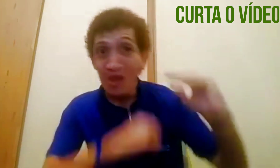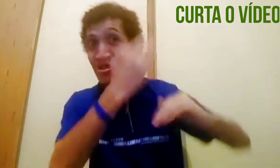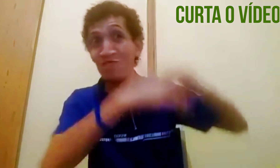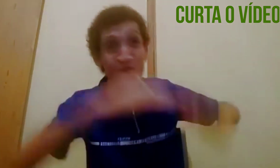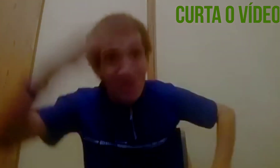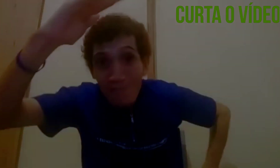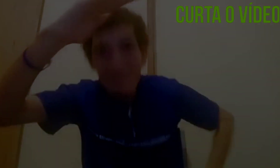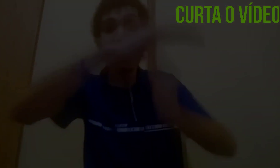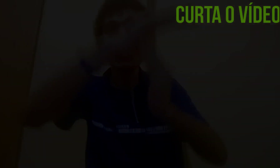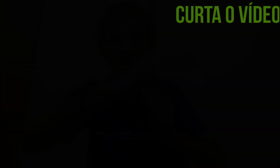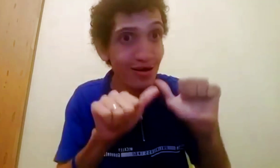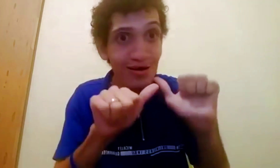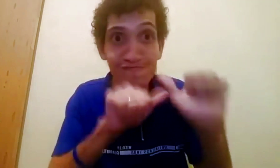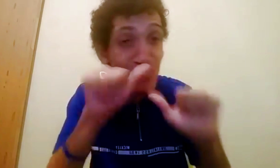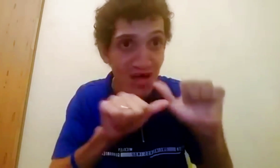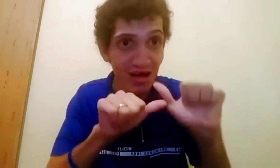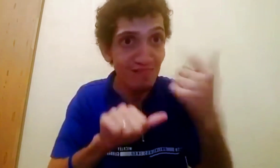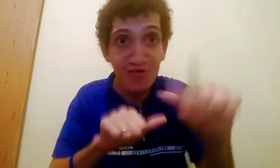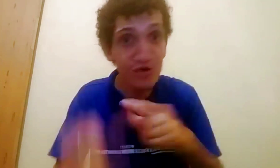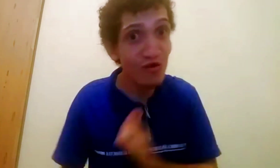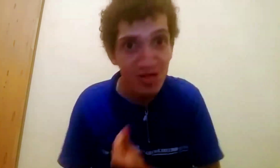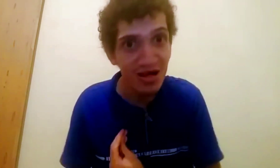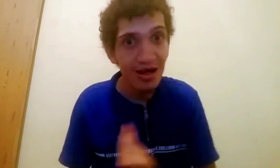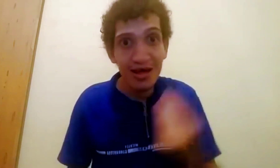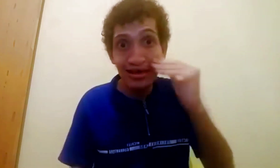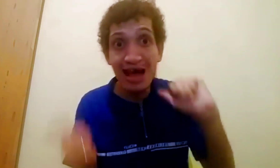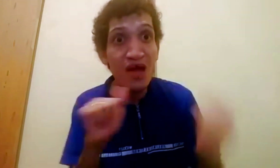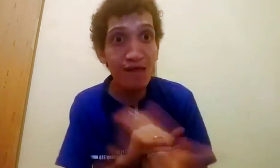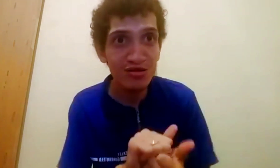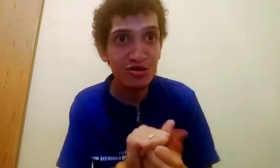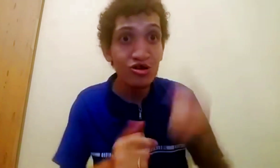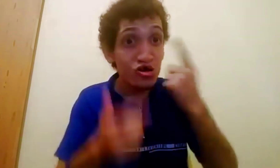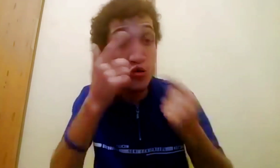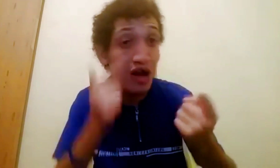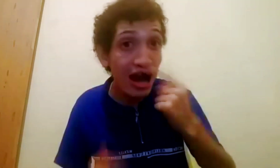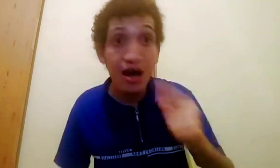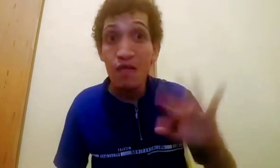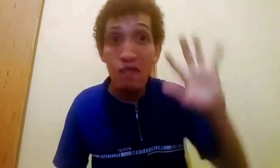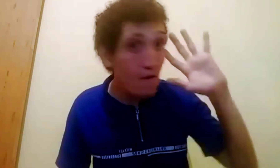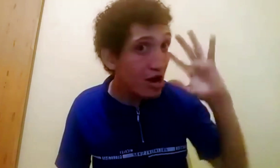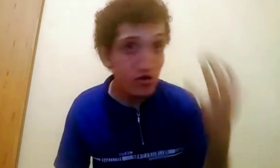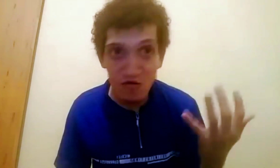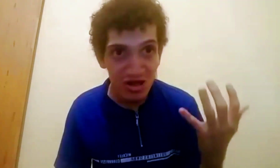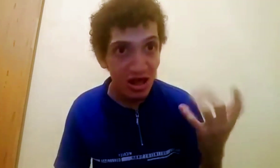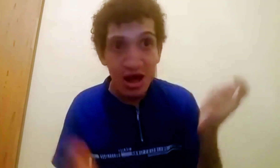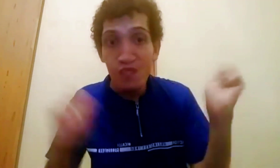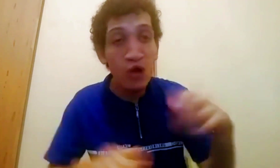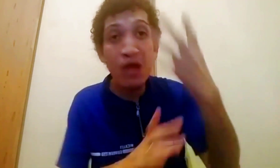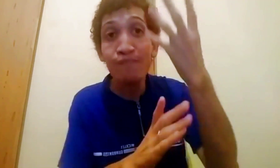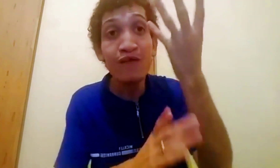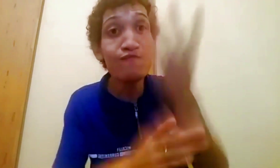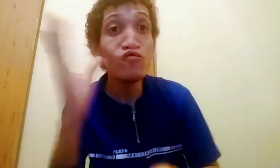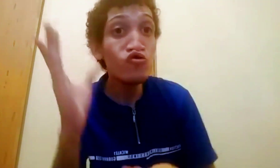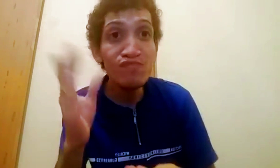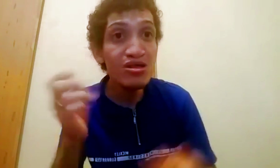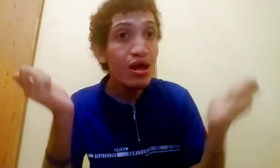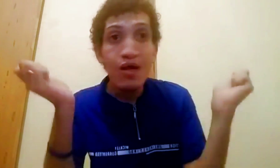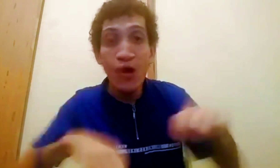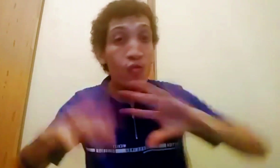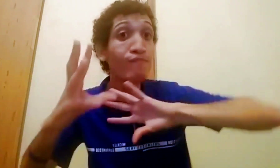desenvolver o máximo, muda, muda a sua vida. Se adaptar, chorar, não vai resolver, não dá pra sumir, não dá